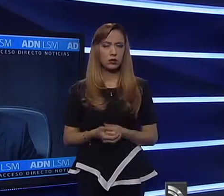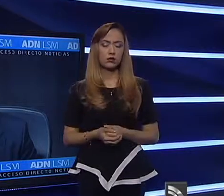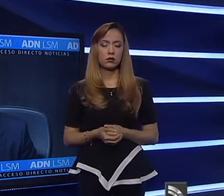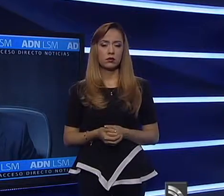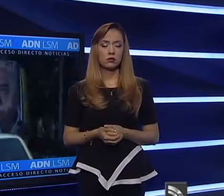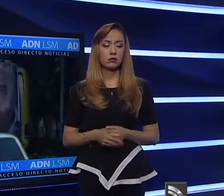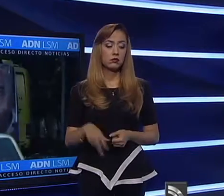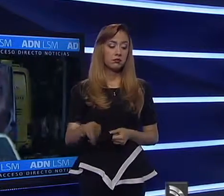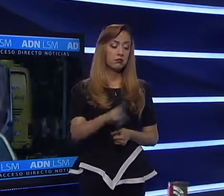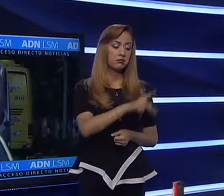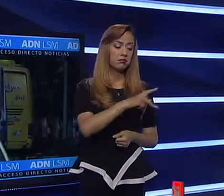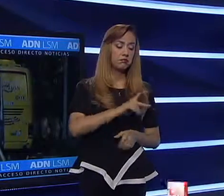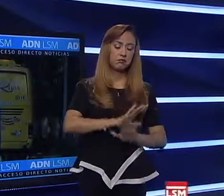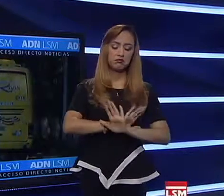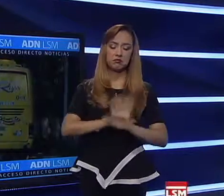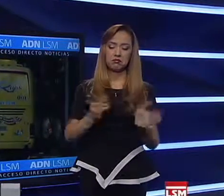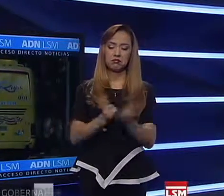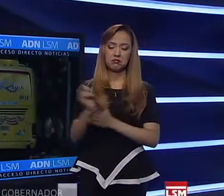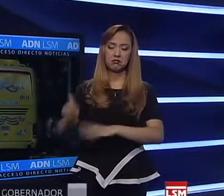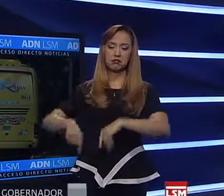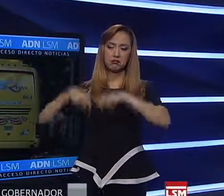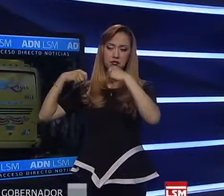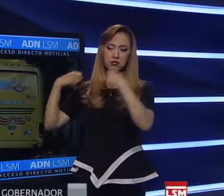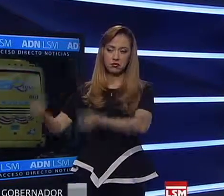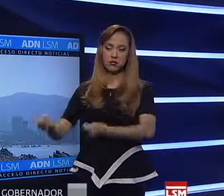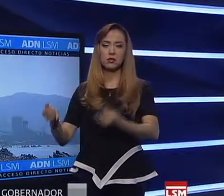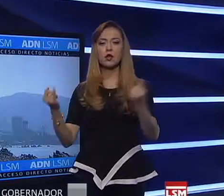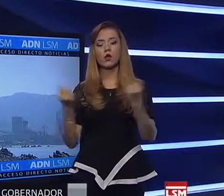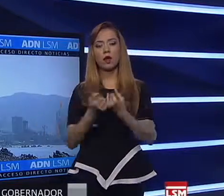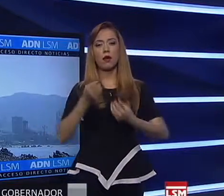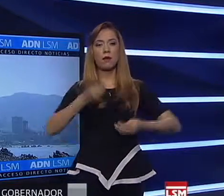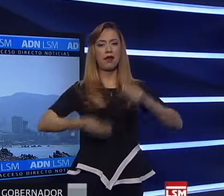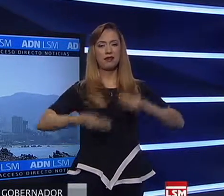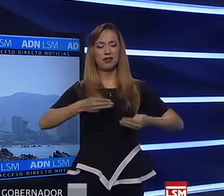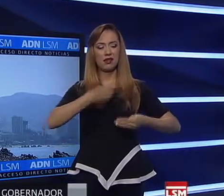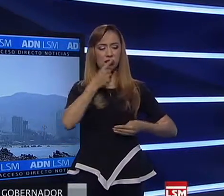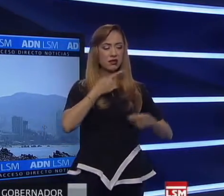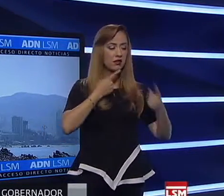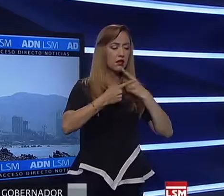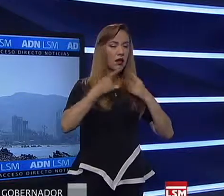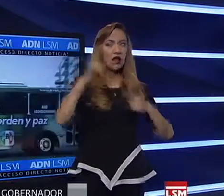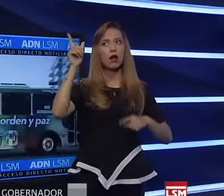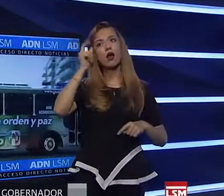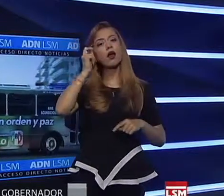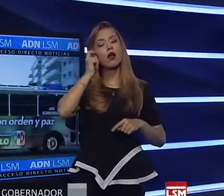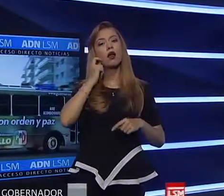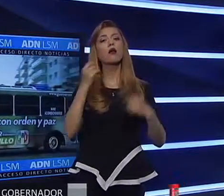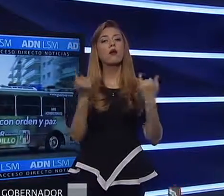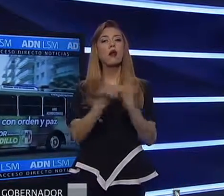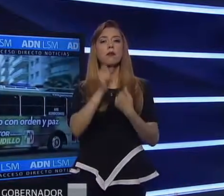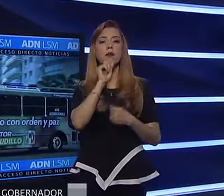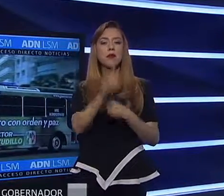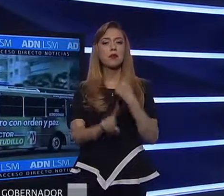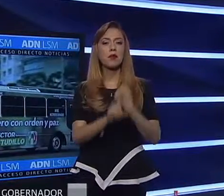unanimidad, los magistrados confirmaron la sentencia del Tribunal Electoral de Guerrero, que validó el resultado de la elección de gobernador de ese